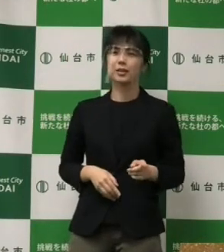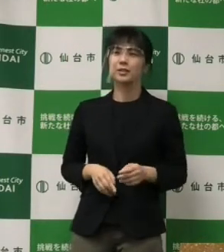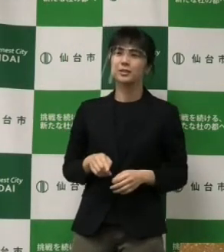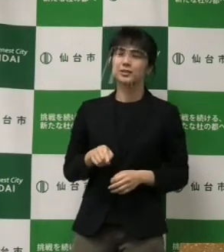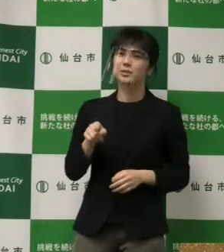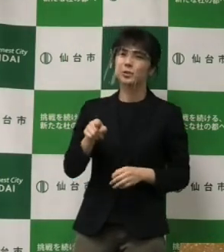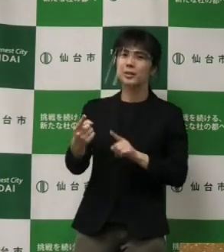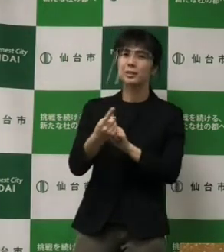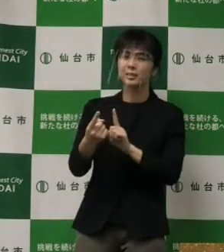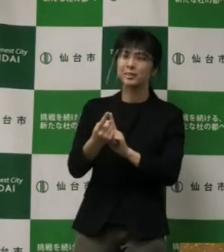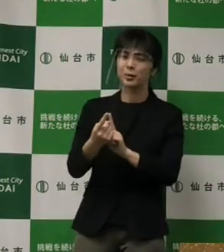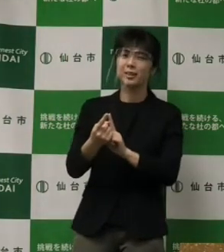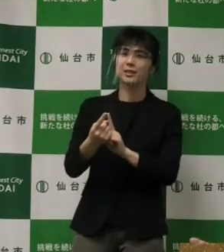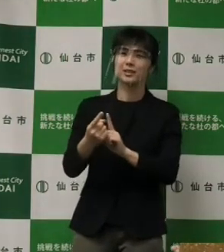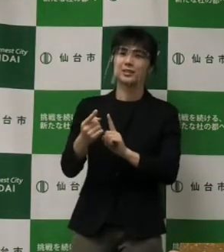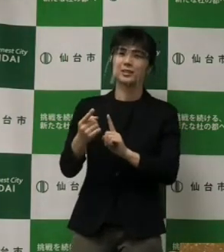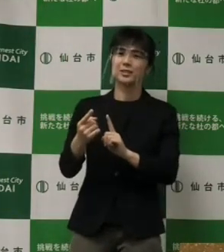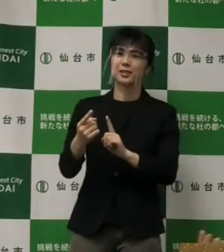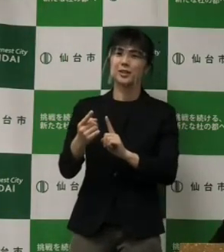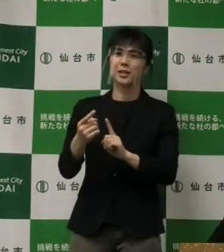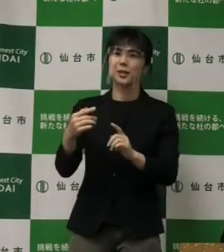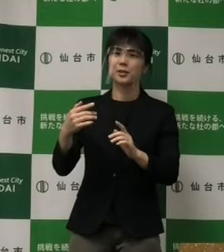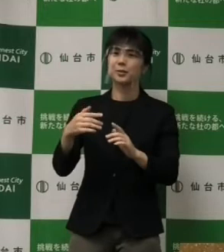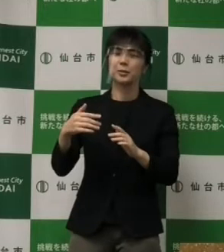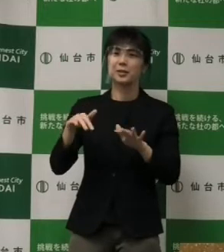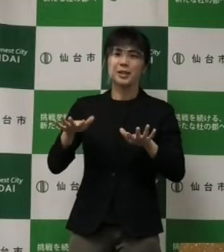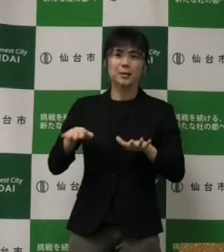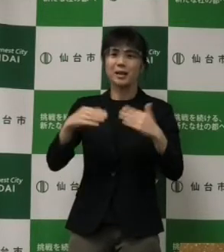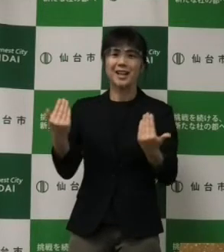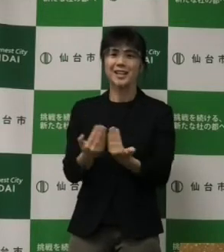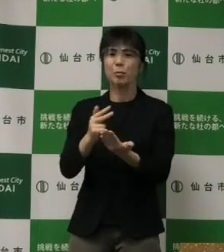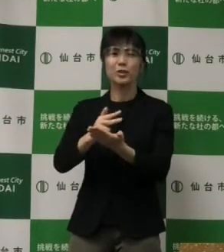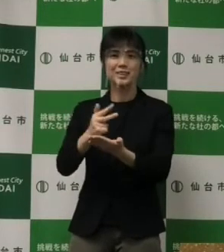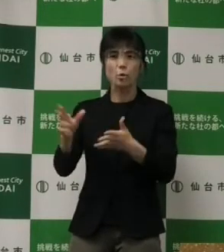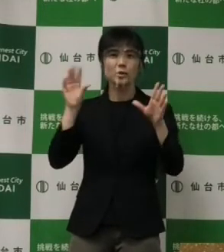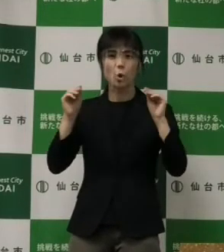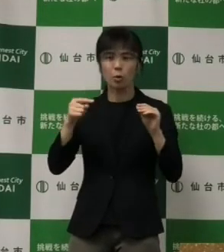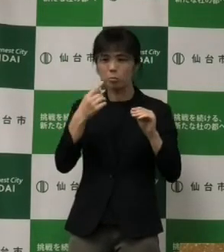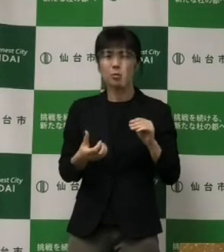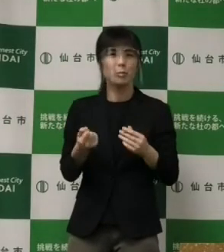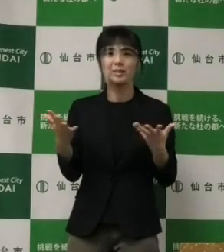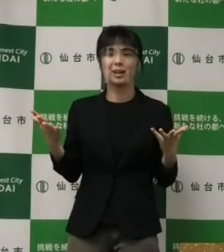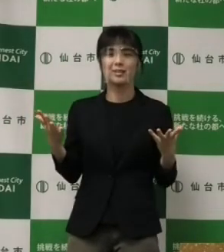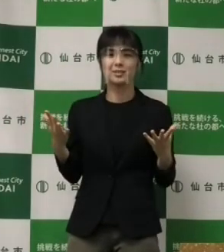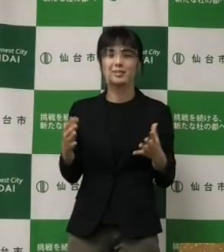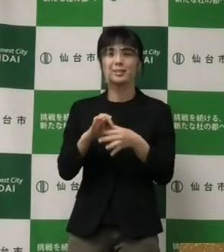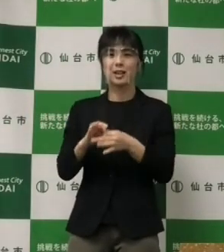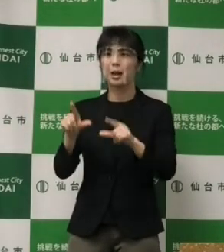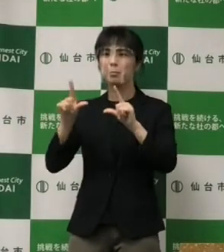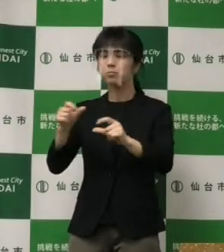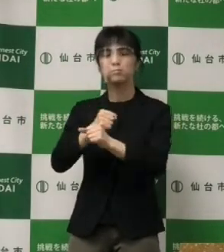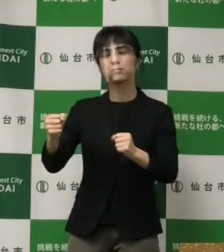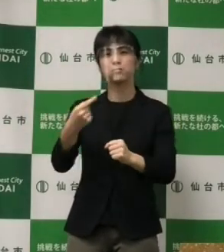の何も、手元にございませんので、今のご質問にも答えることはできません。